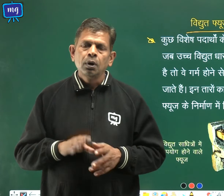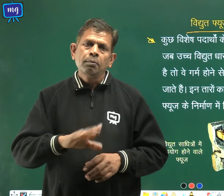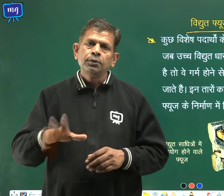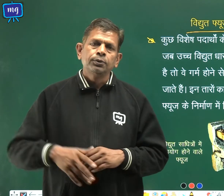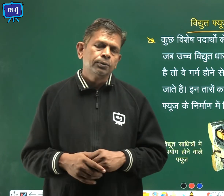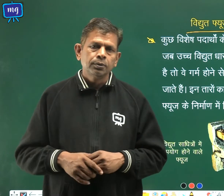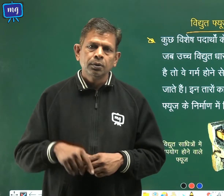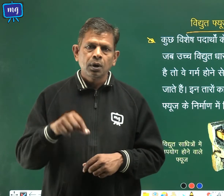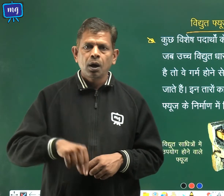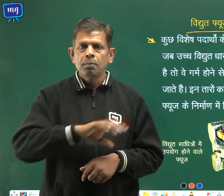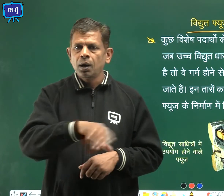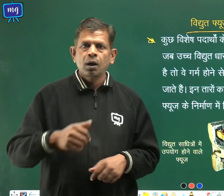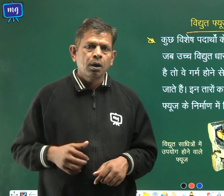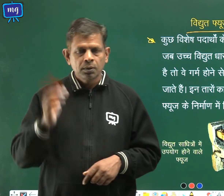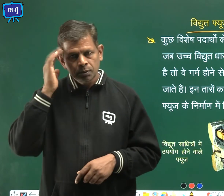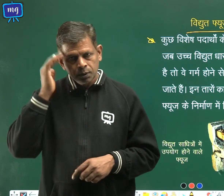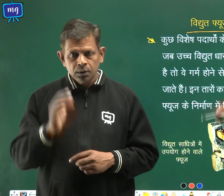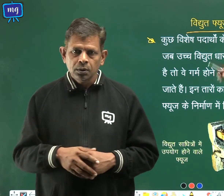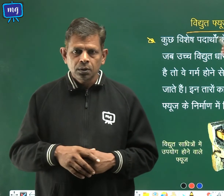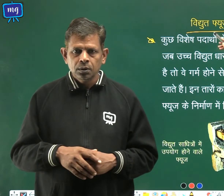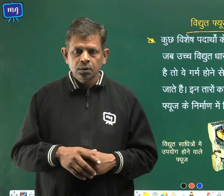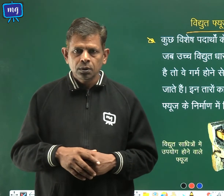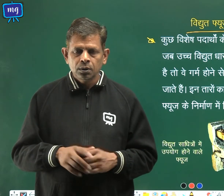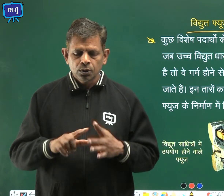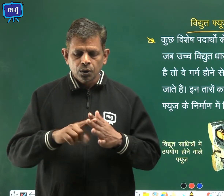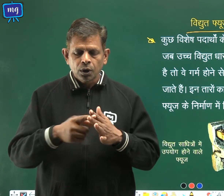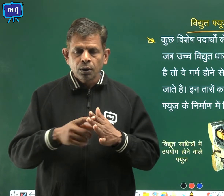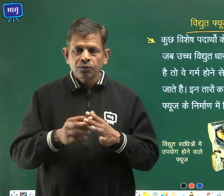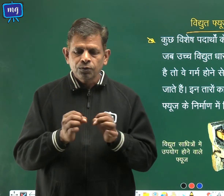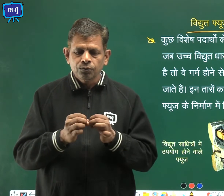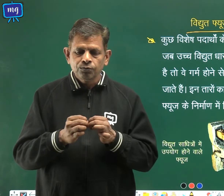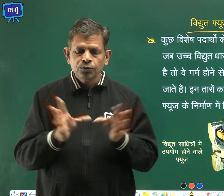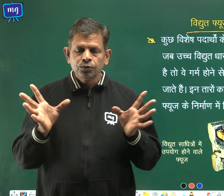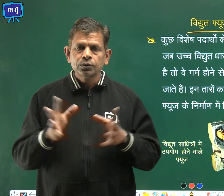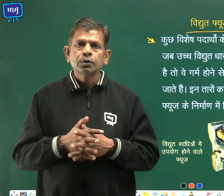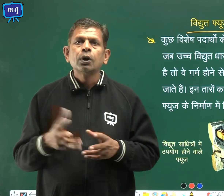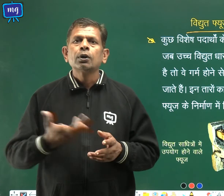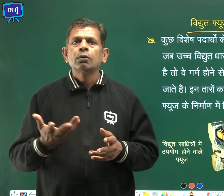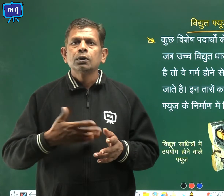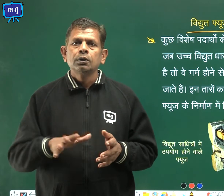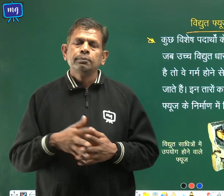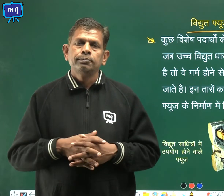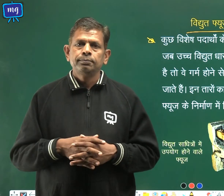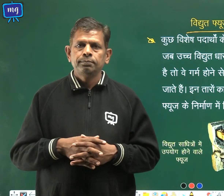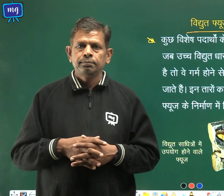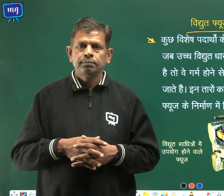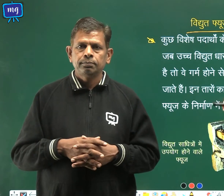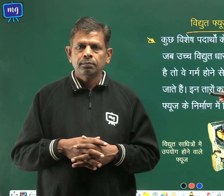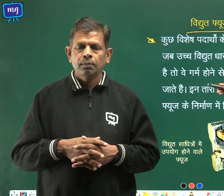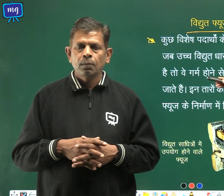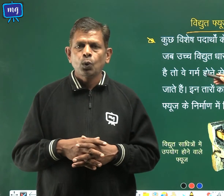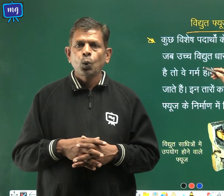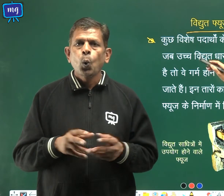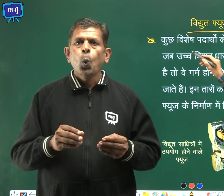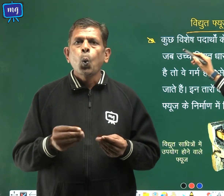बच्चों, अब हम समझेंगे कि विद्युत फ्यूज क्या होता है।